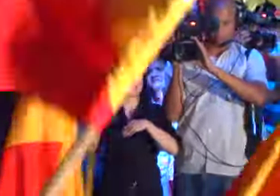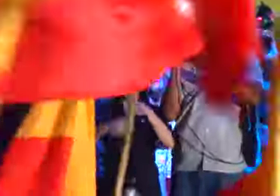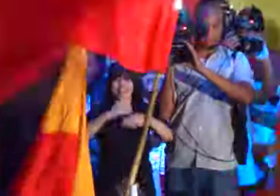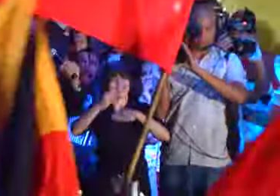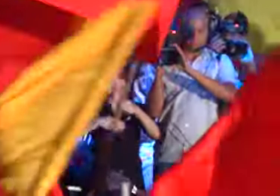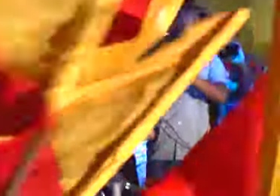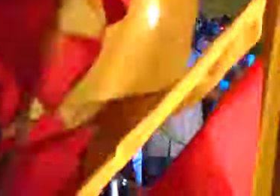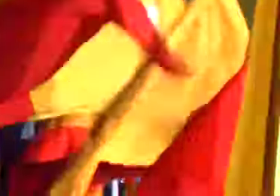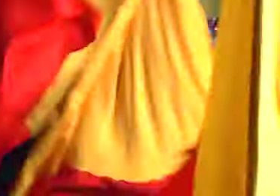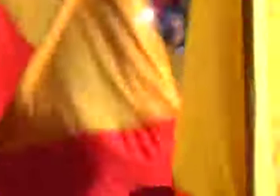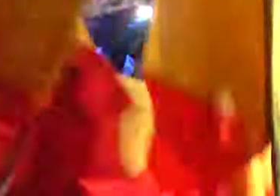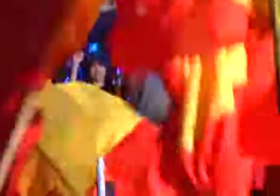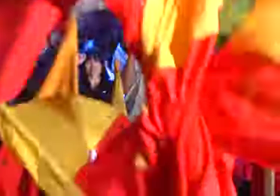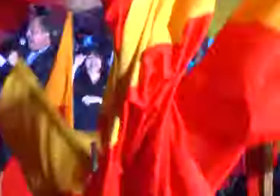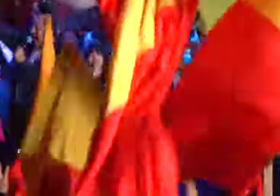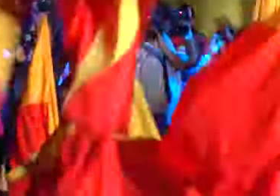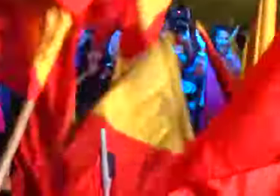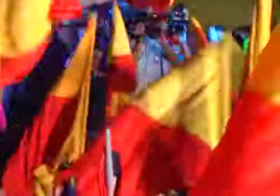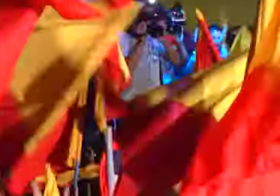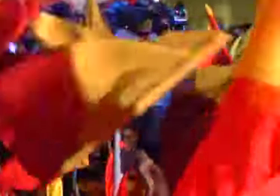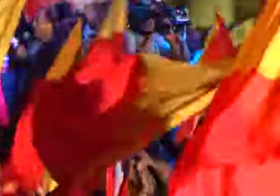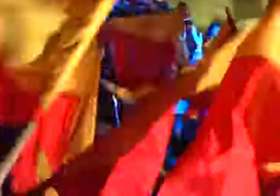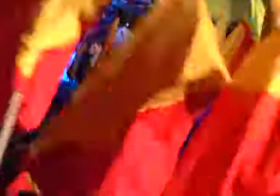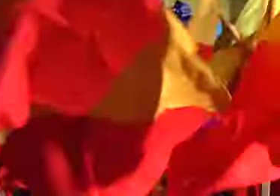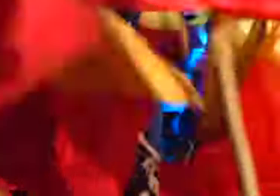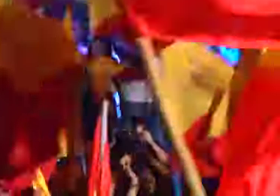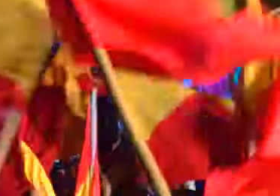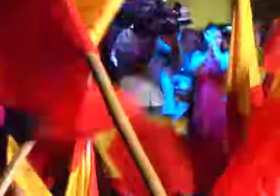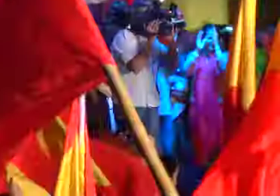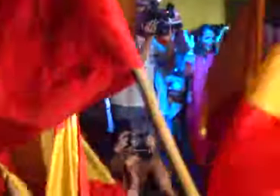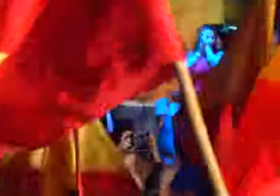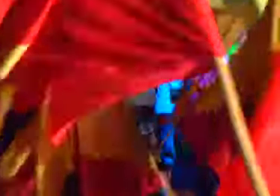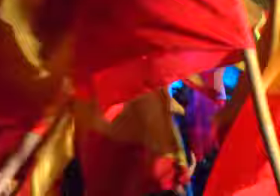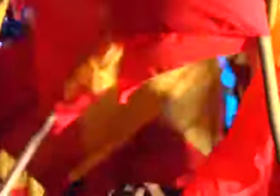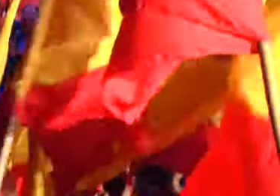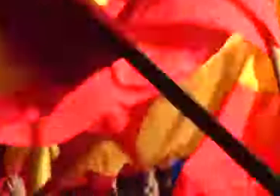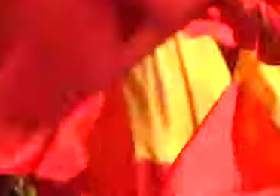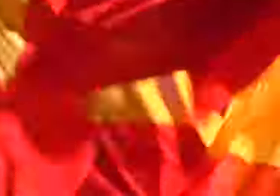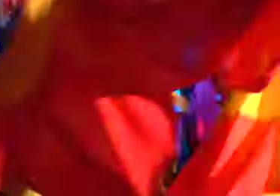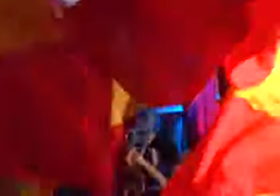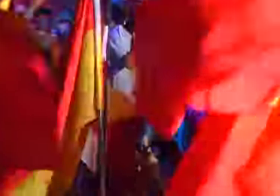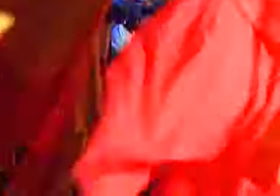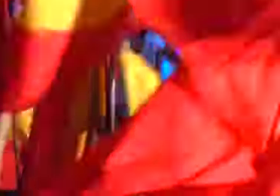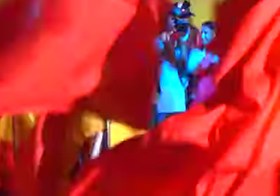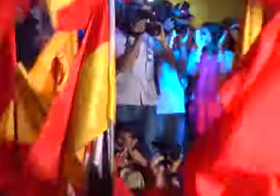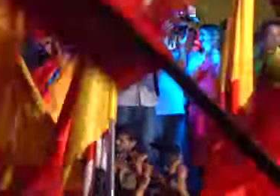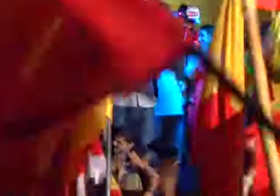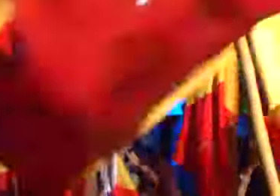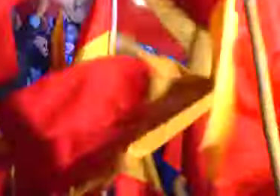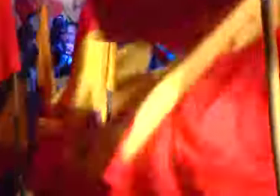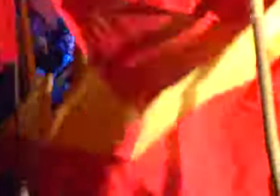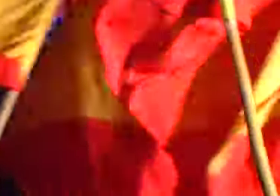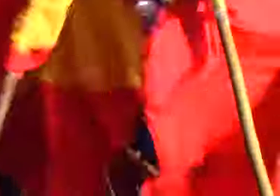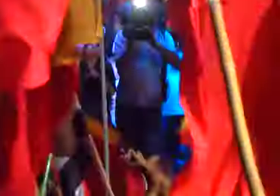¡A ganar! ¡A ganar! ¡Ni un paso atrás! ¡Solo!